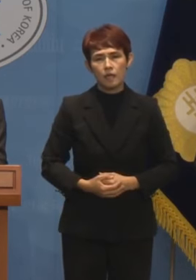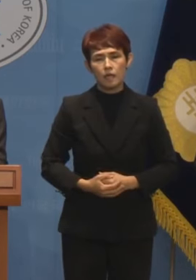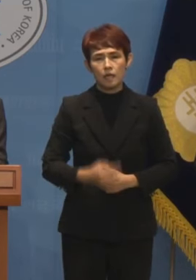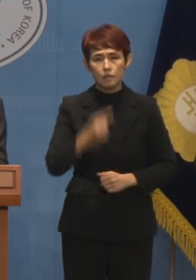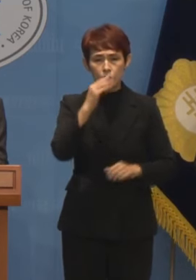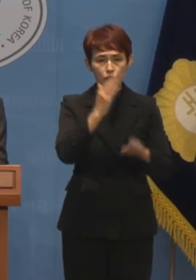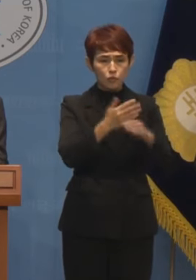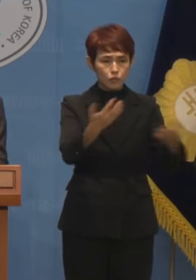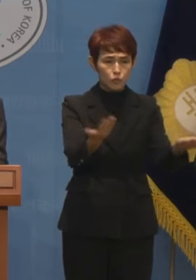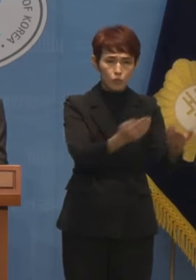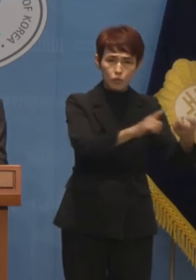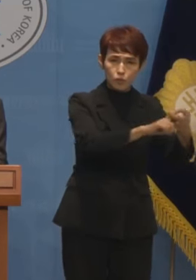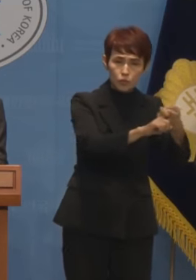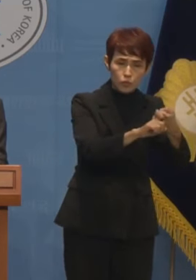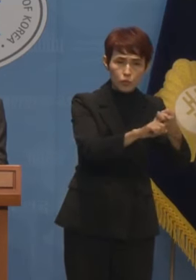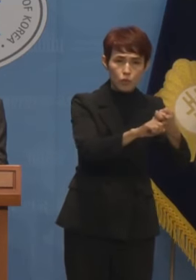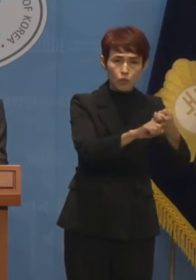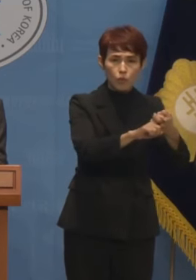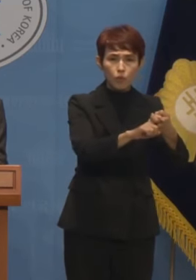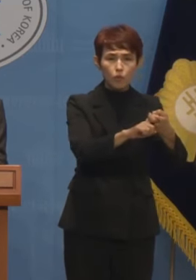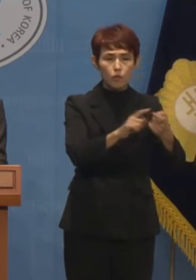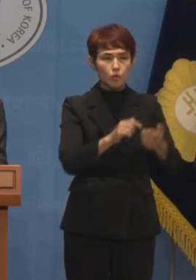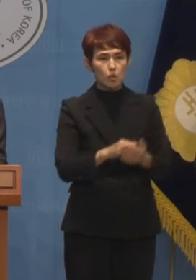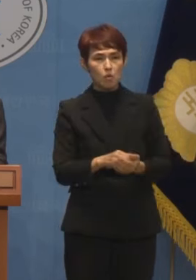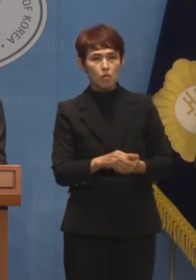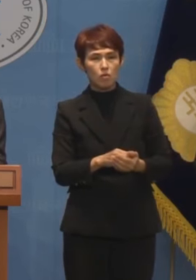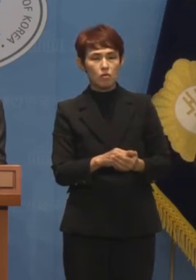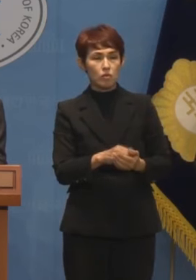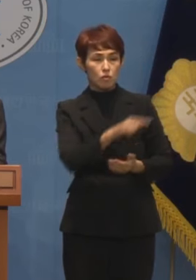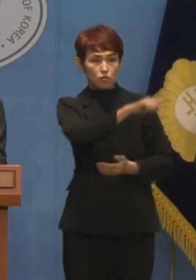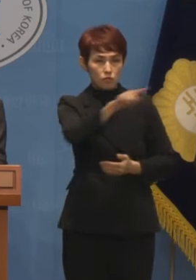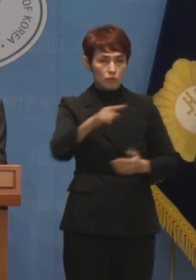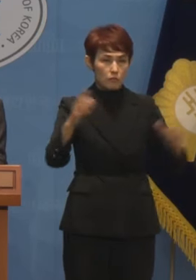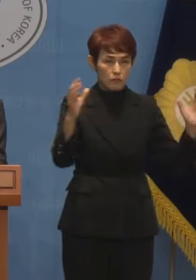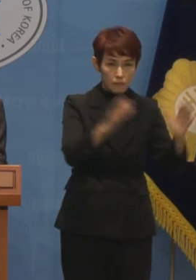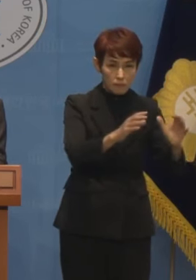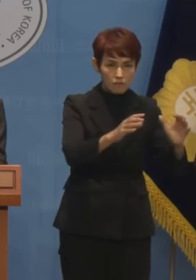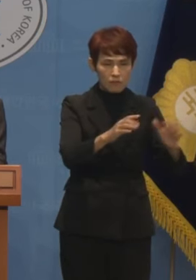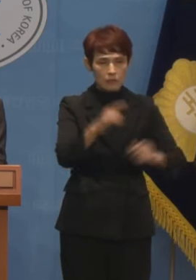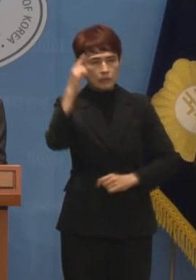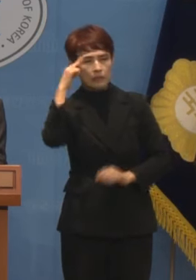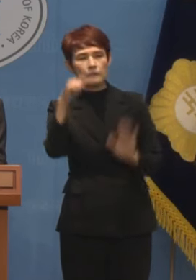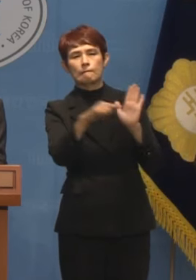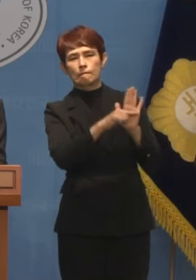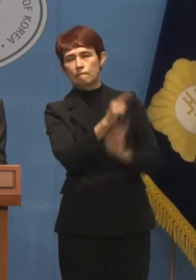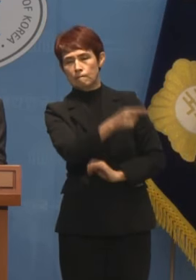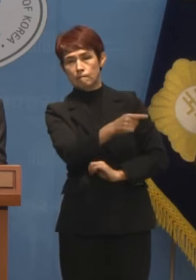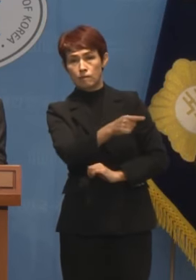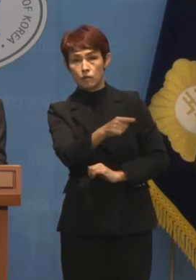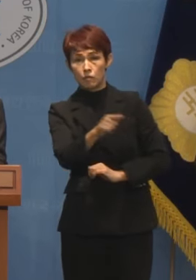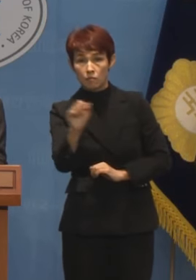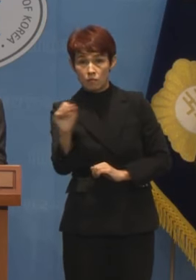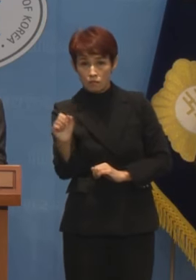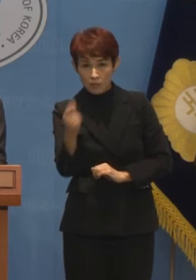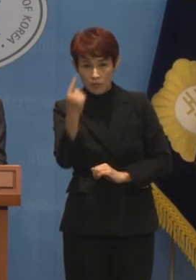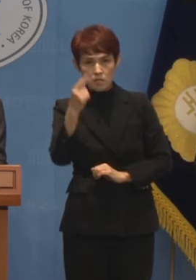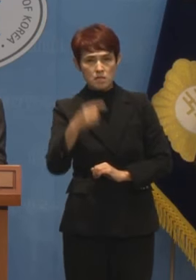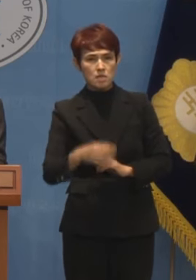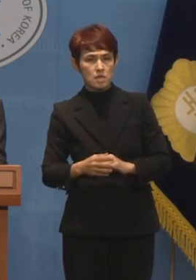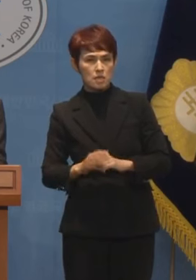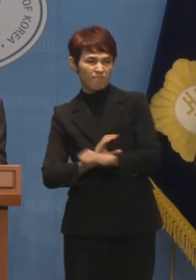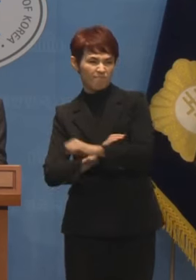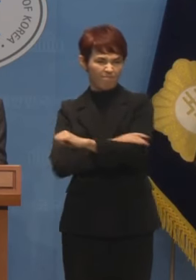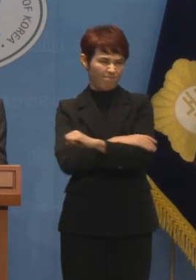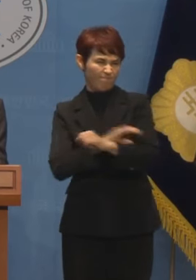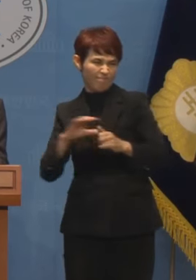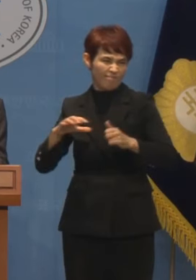민주노총과 퇴진운동본부에 대한 부정한 의도와 편견이 있었기 때문에 무리한 진압과 위협적 상황이